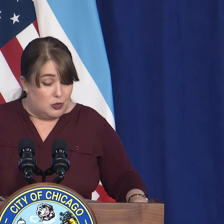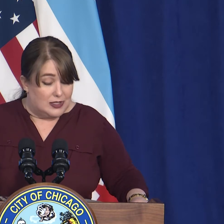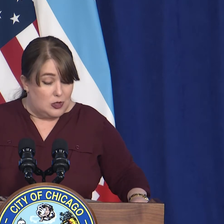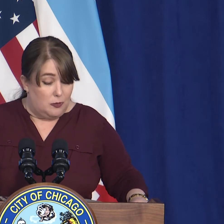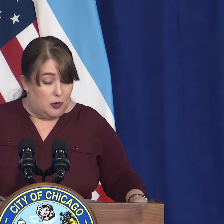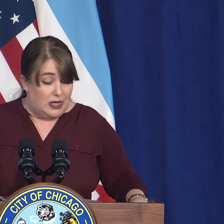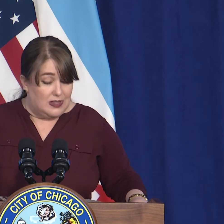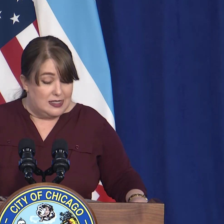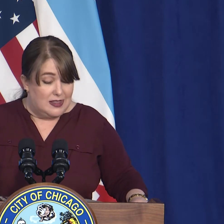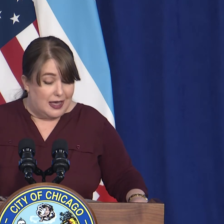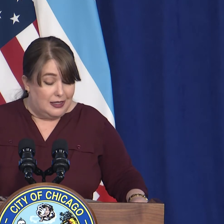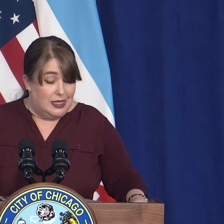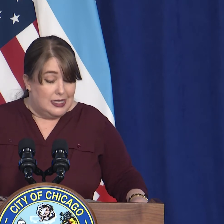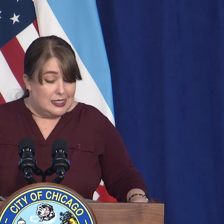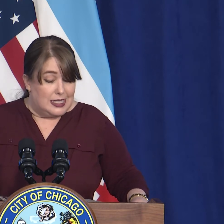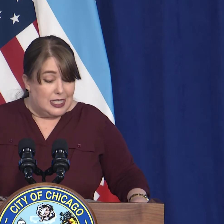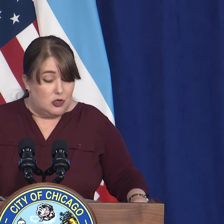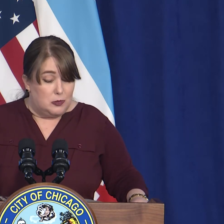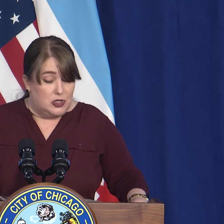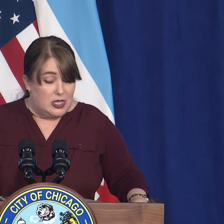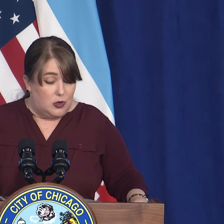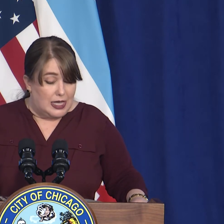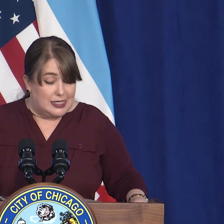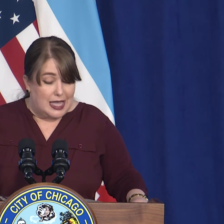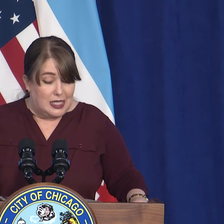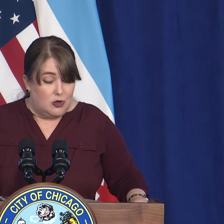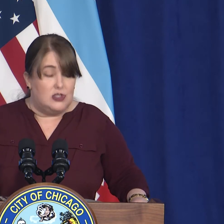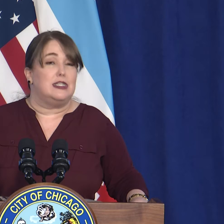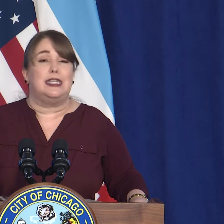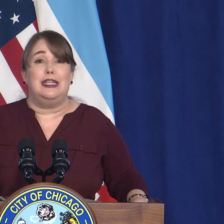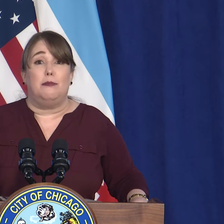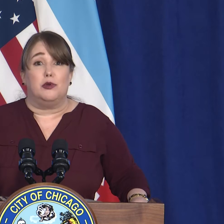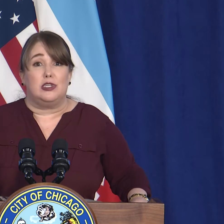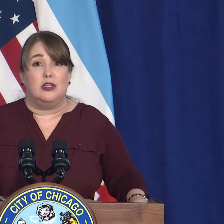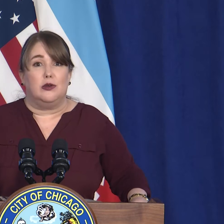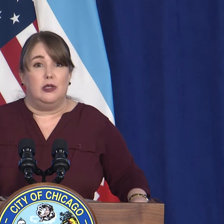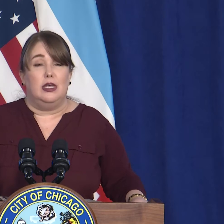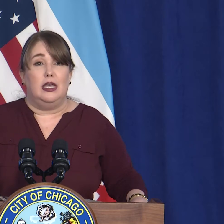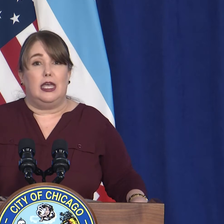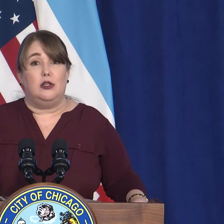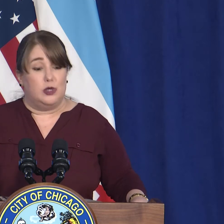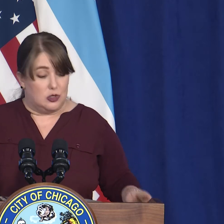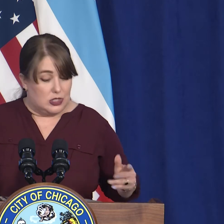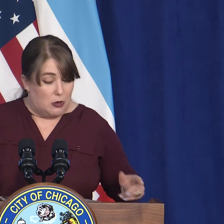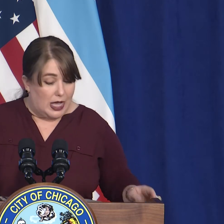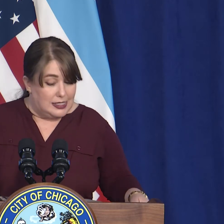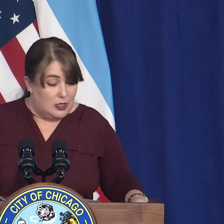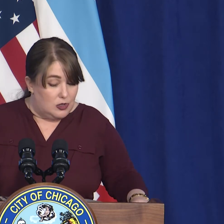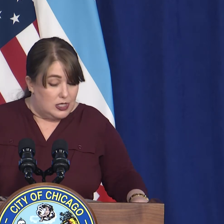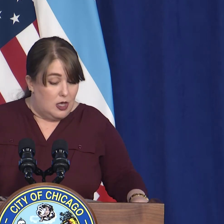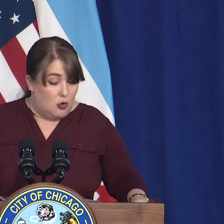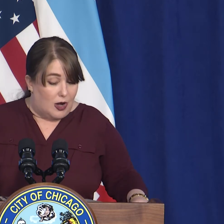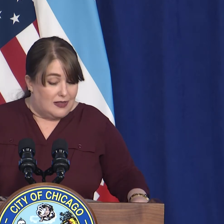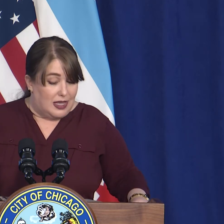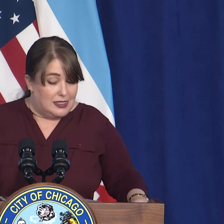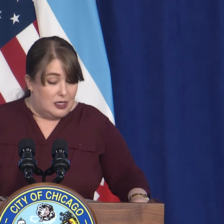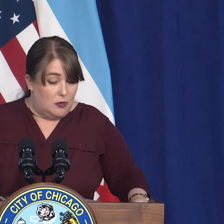la vacunación por etnicidad, 62% en asiáticos, 60% en nuestros